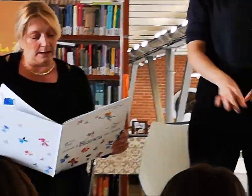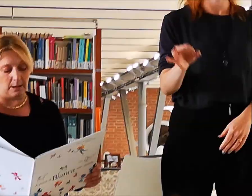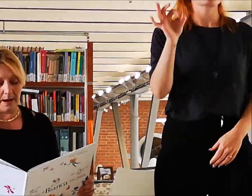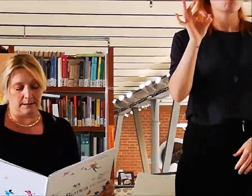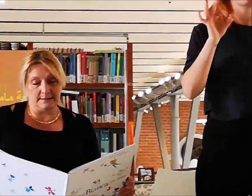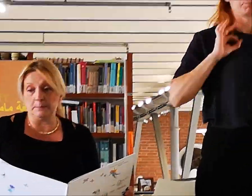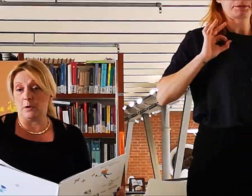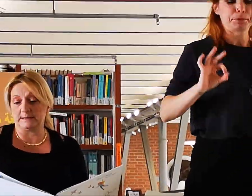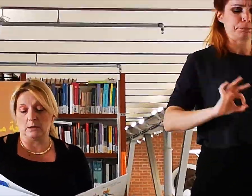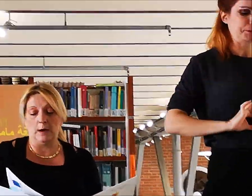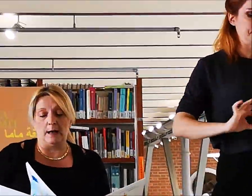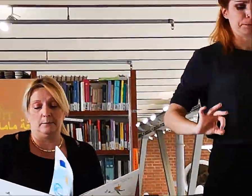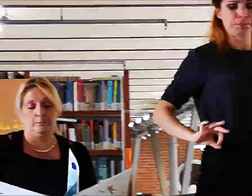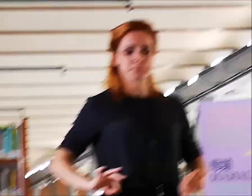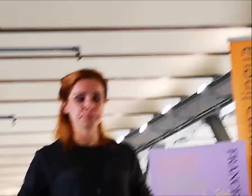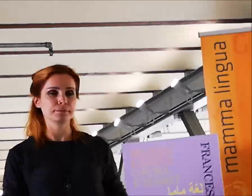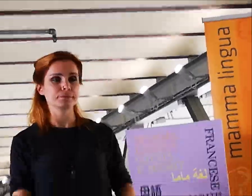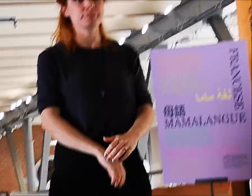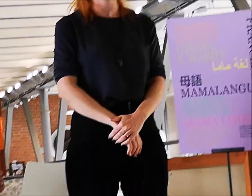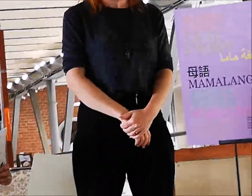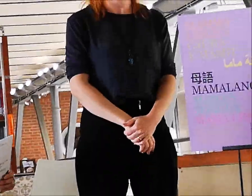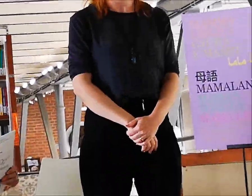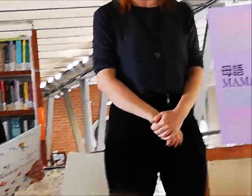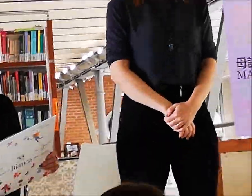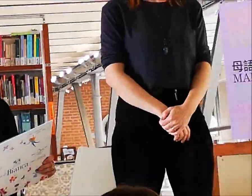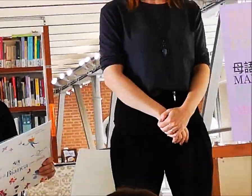o se qualche macchia si posa qua e là.